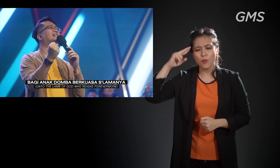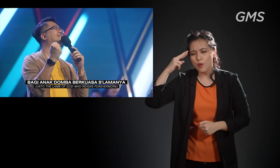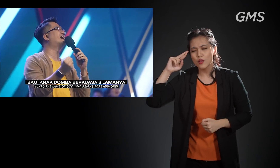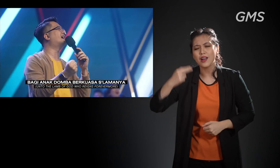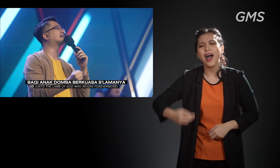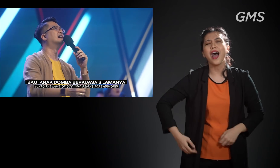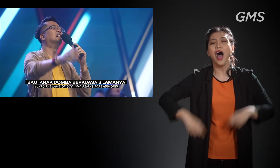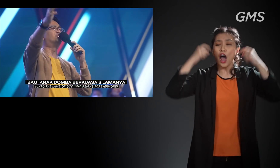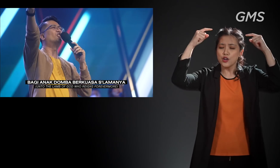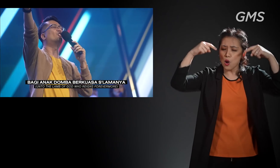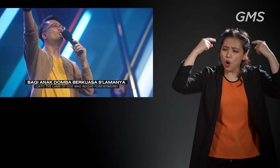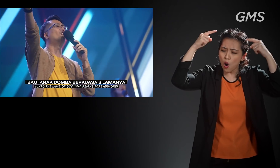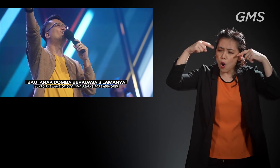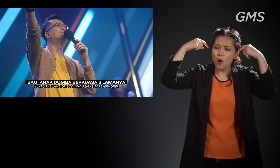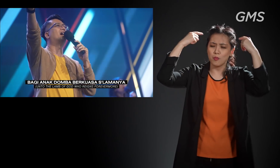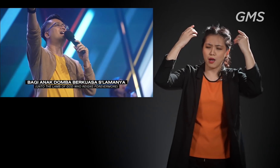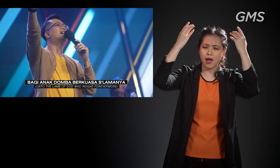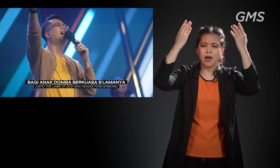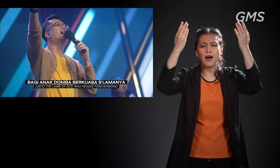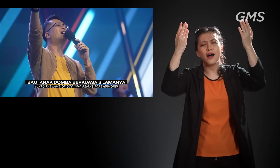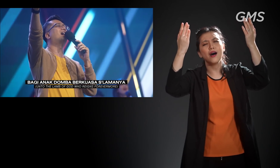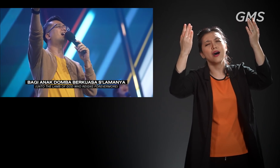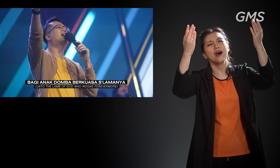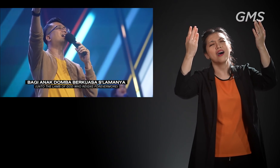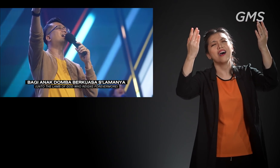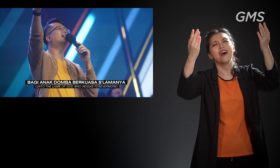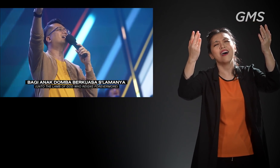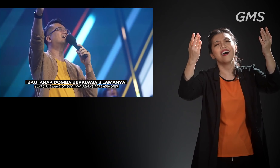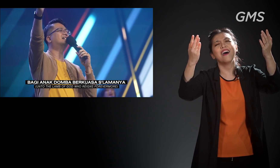bagi anak domba